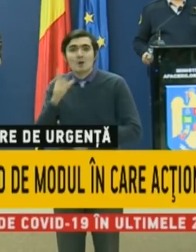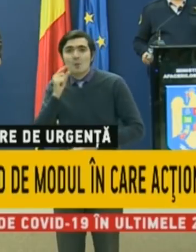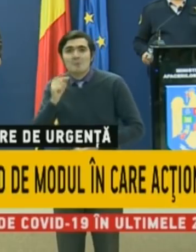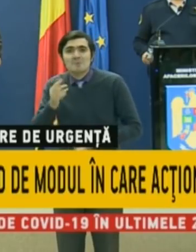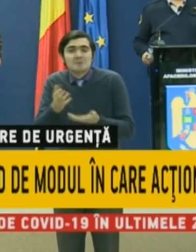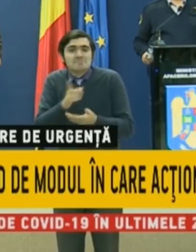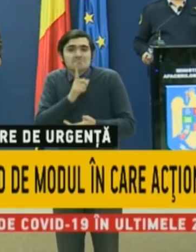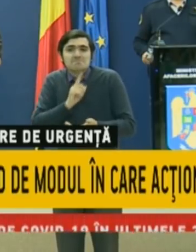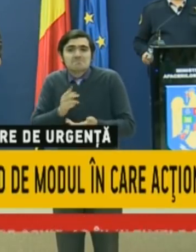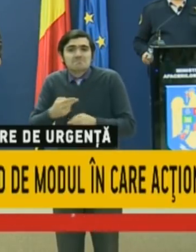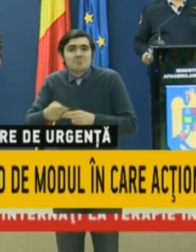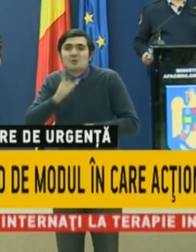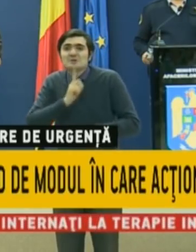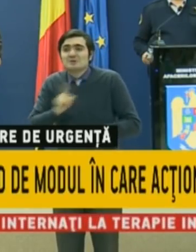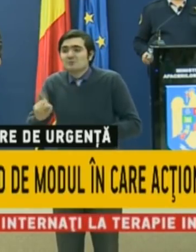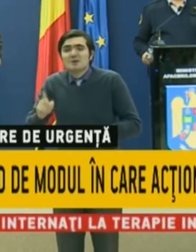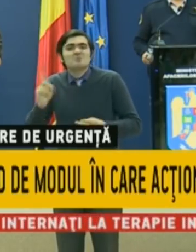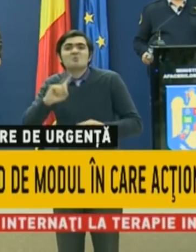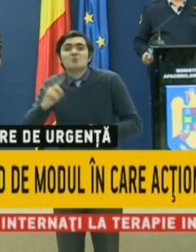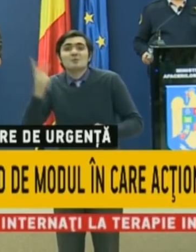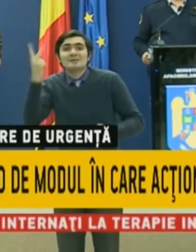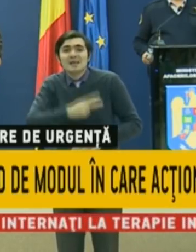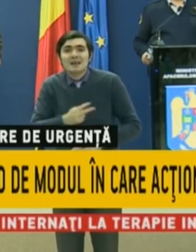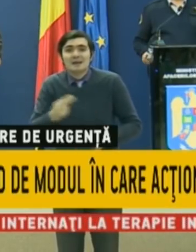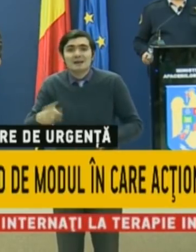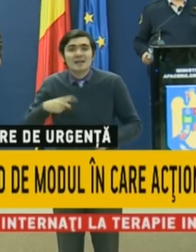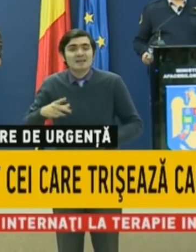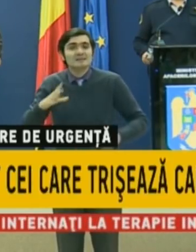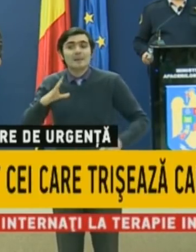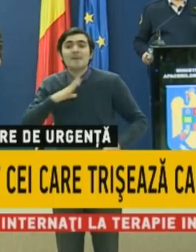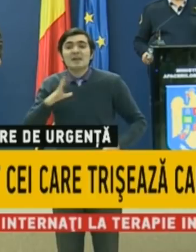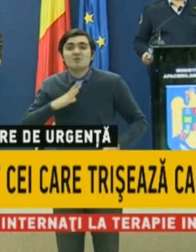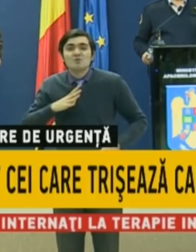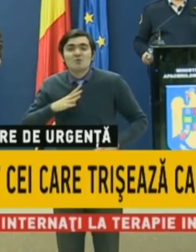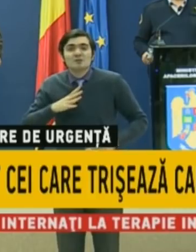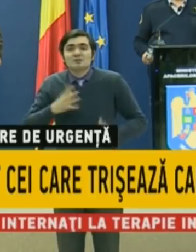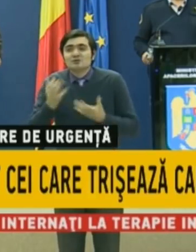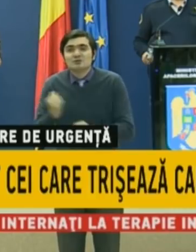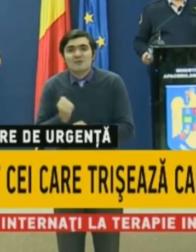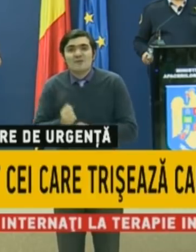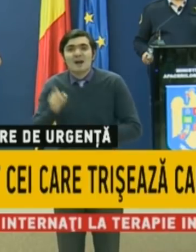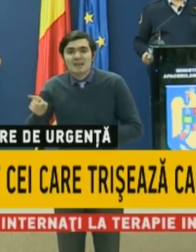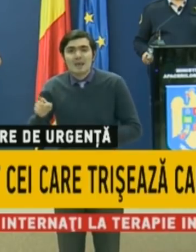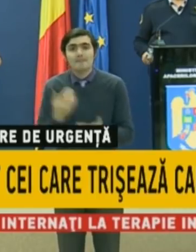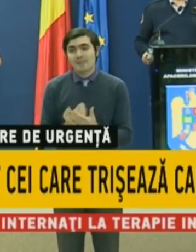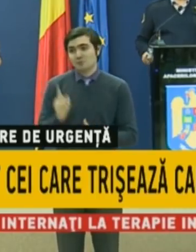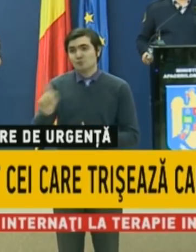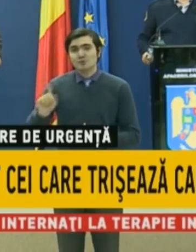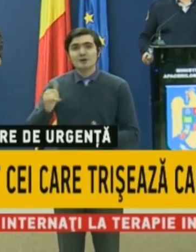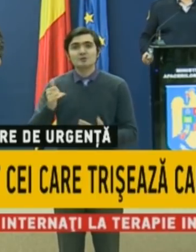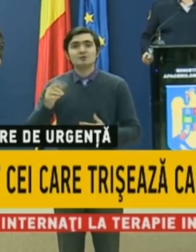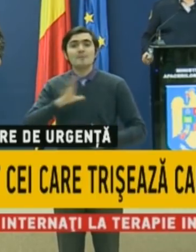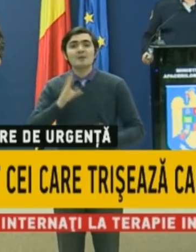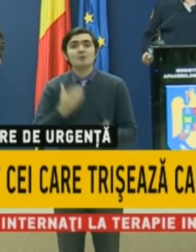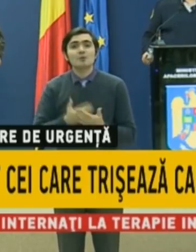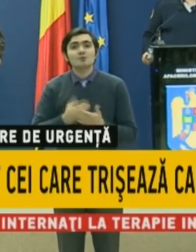înțeleg cât este de periculos ceea ce fac, atât pentru ei cât și pentru